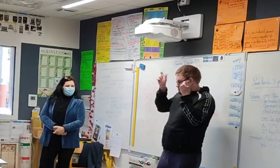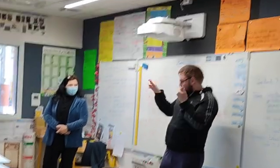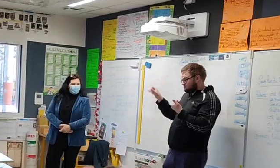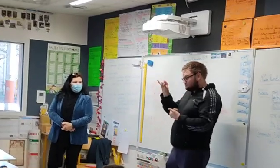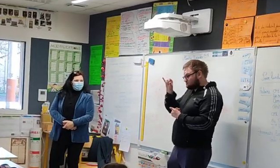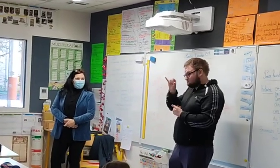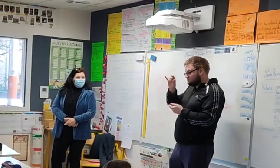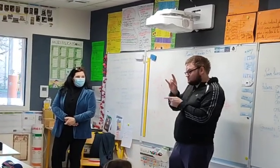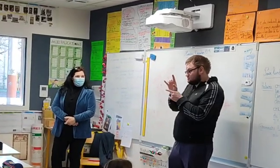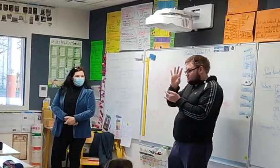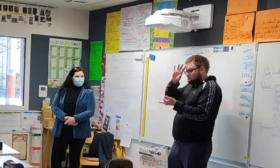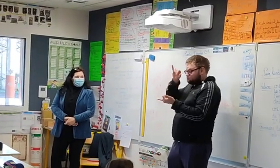de venir... ... ...